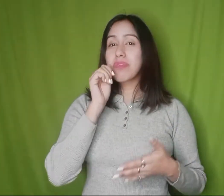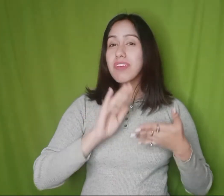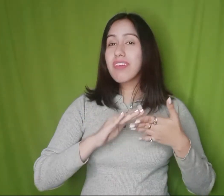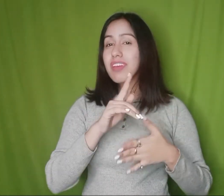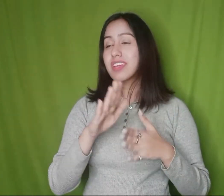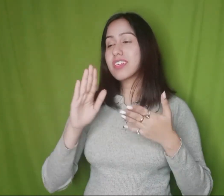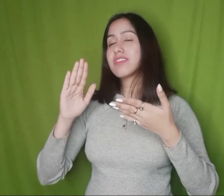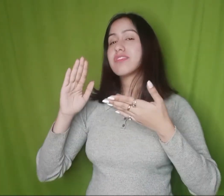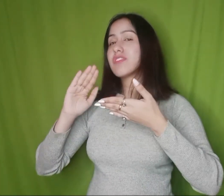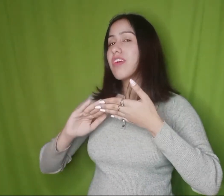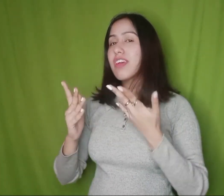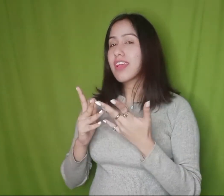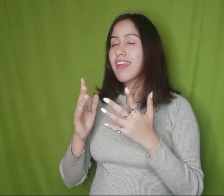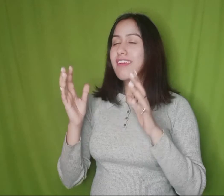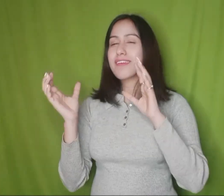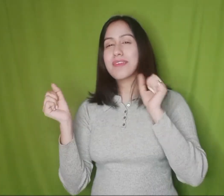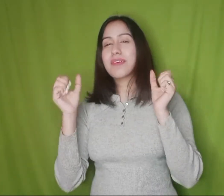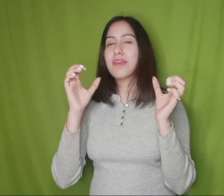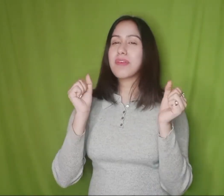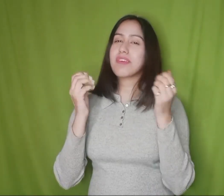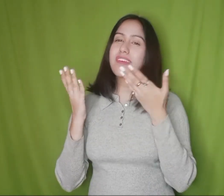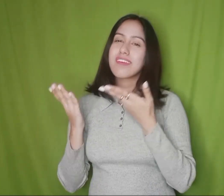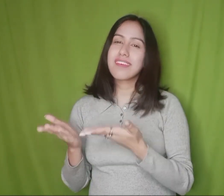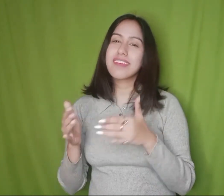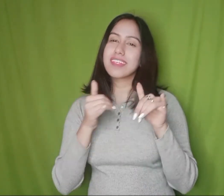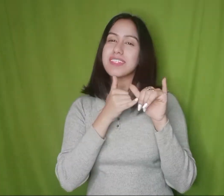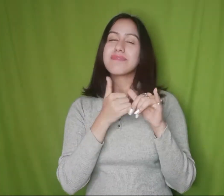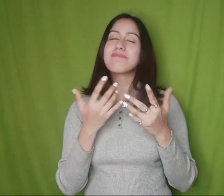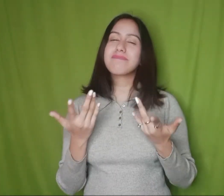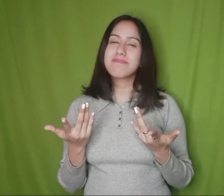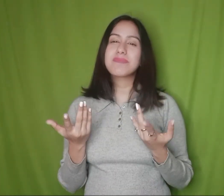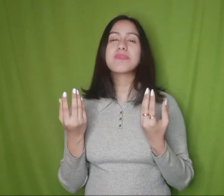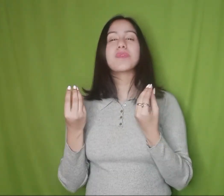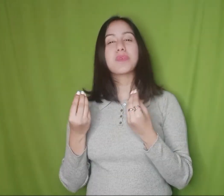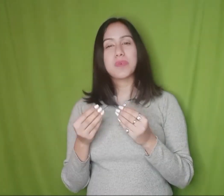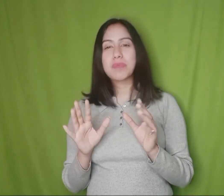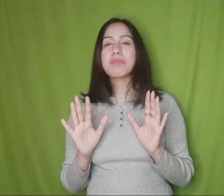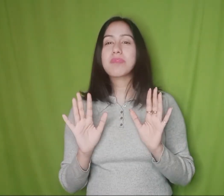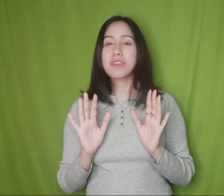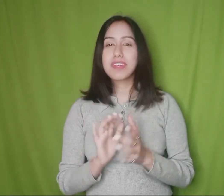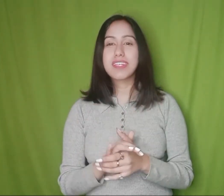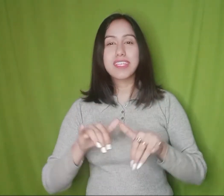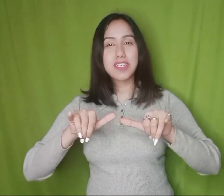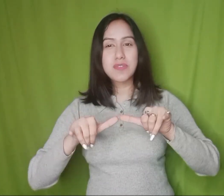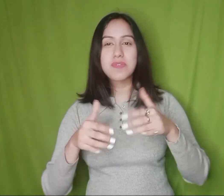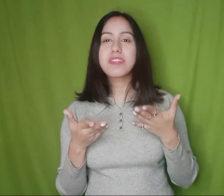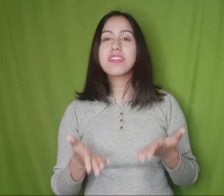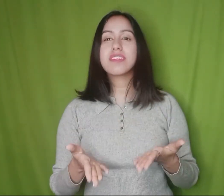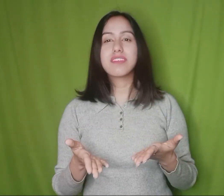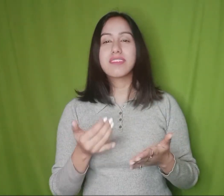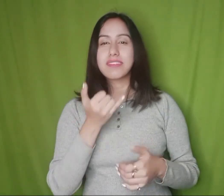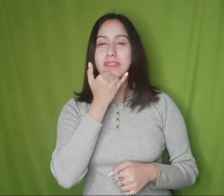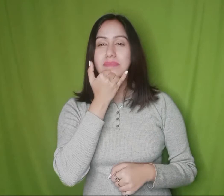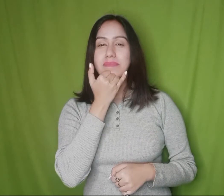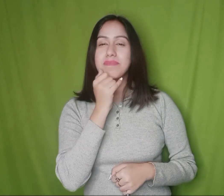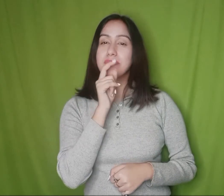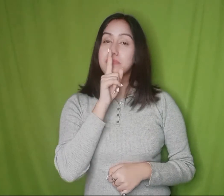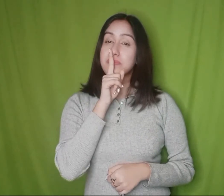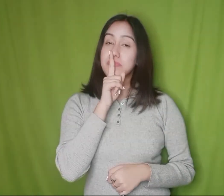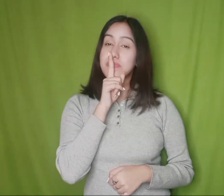थी। भोज का ब्याह एक जोगन से हुआ था। इसमें न भोज की गलती थी न जोगन की। गलती तो